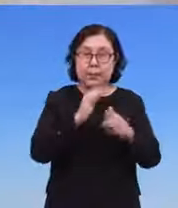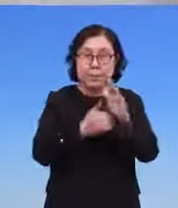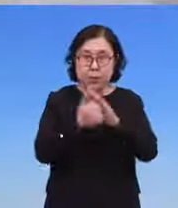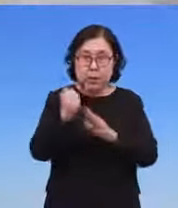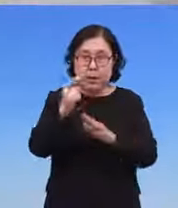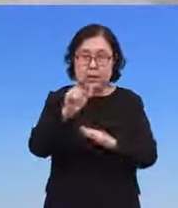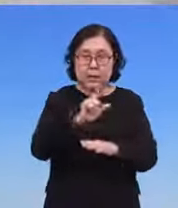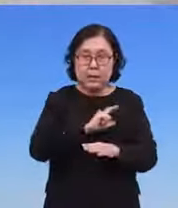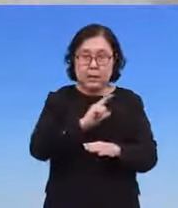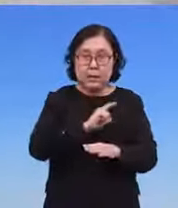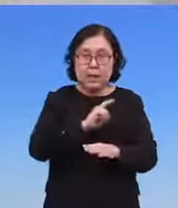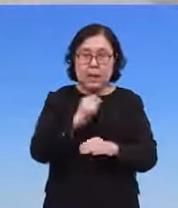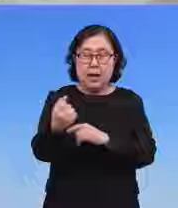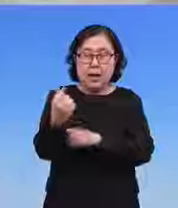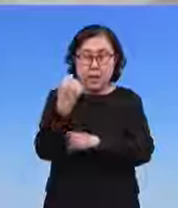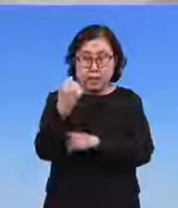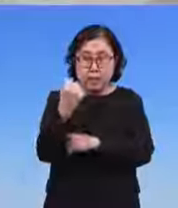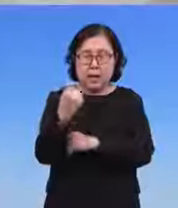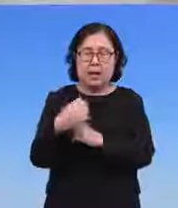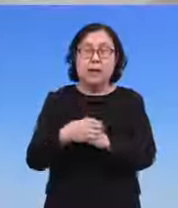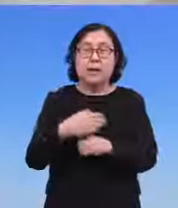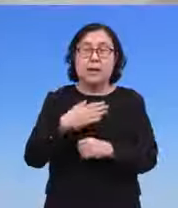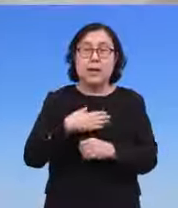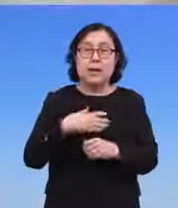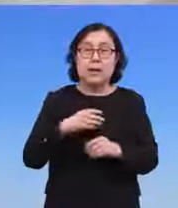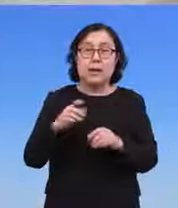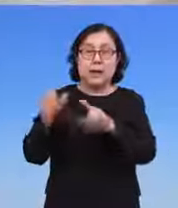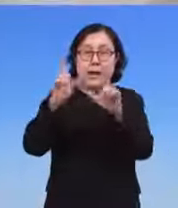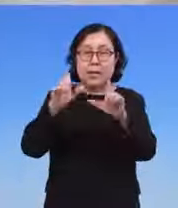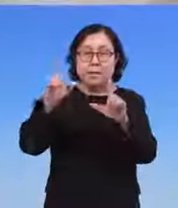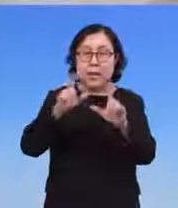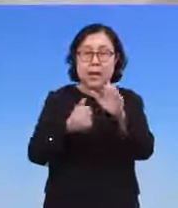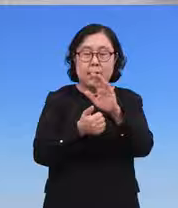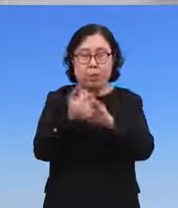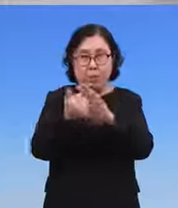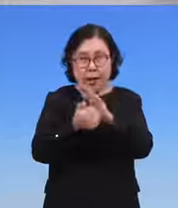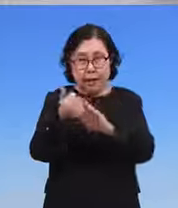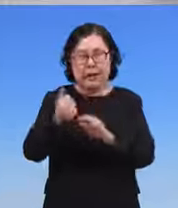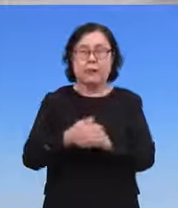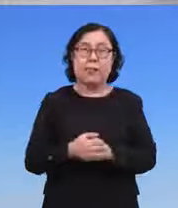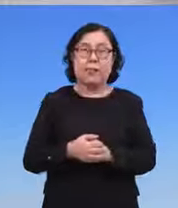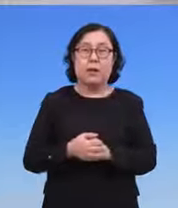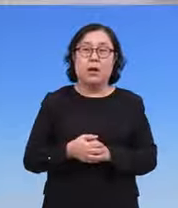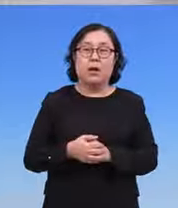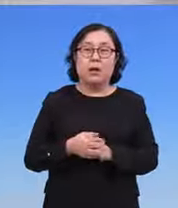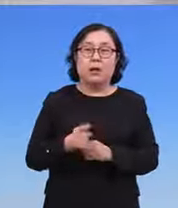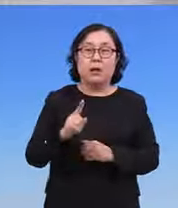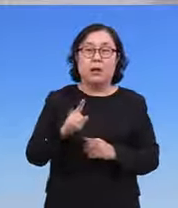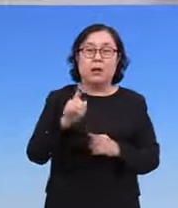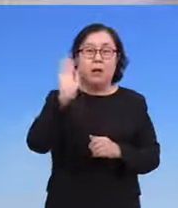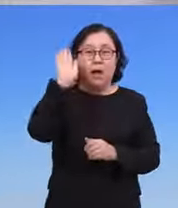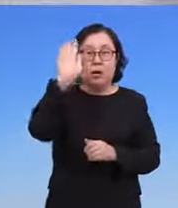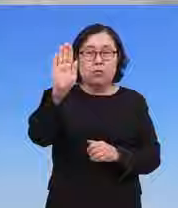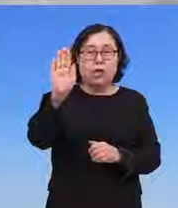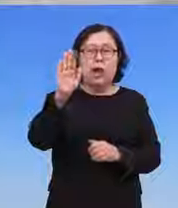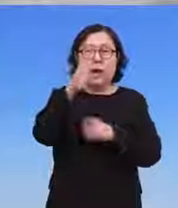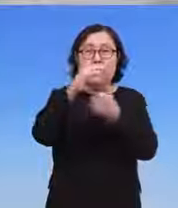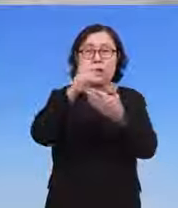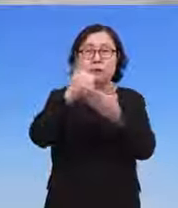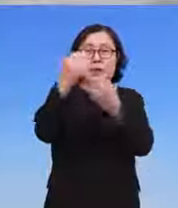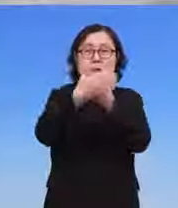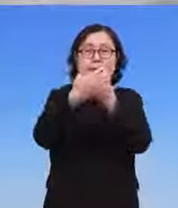내 삶의 이유라. 우리 가사를 생각하시면서 또 일만서도 방송운동에 향후 하나님 은혜